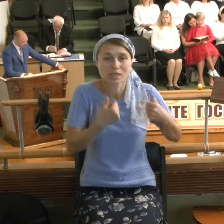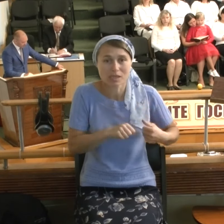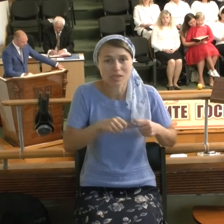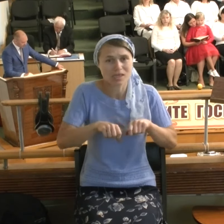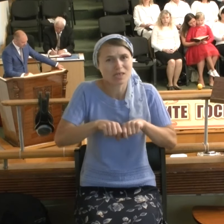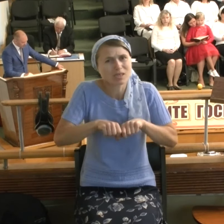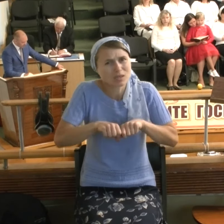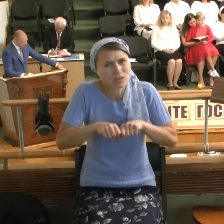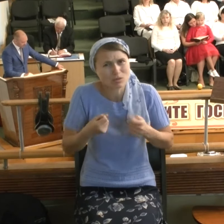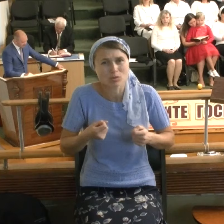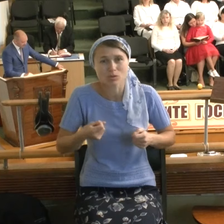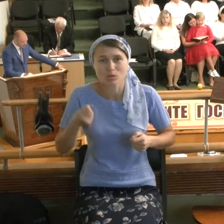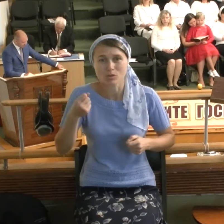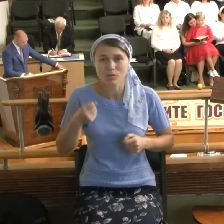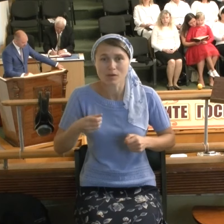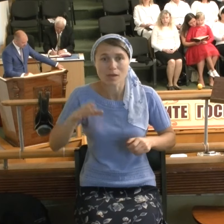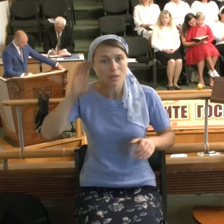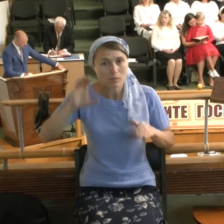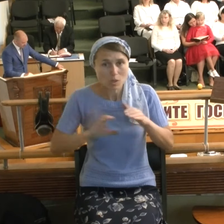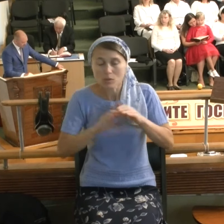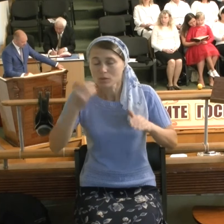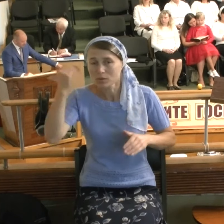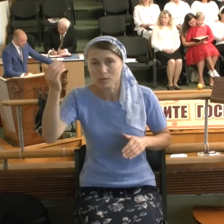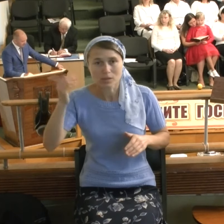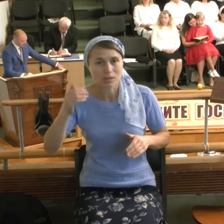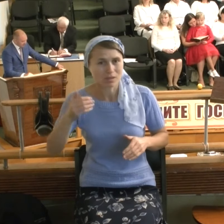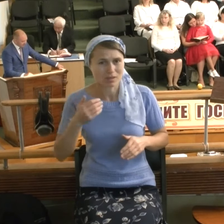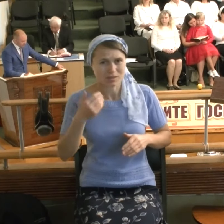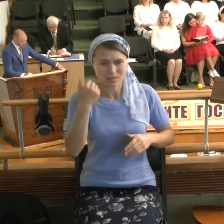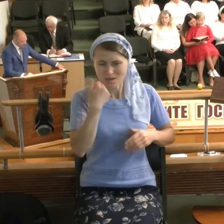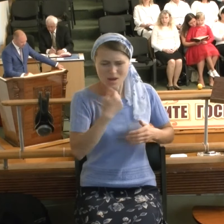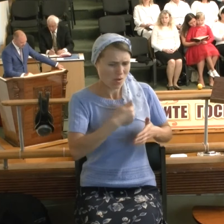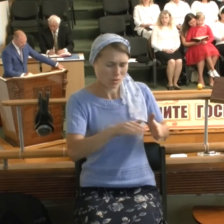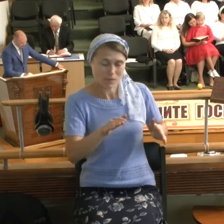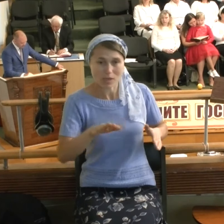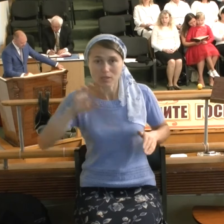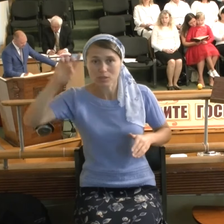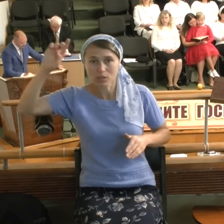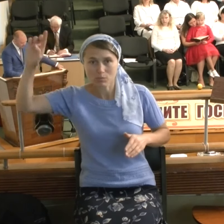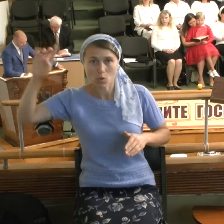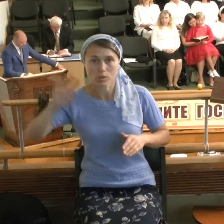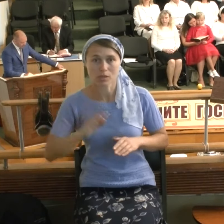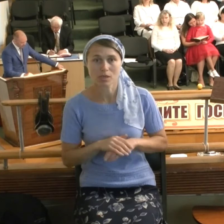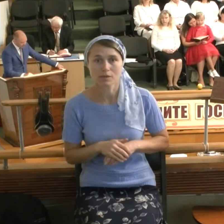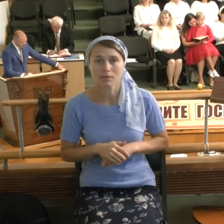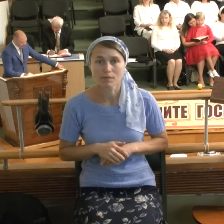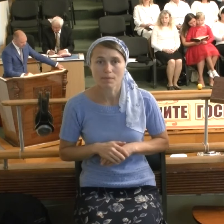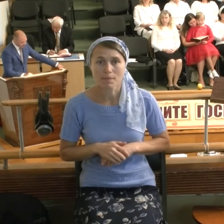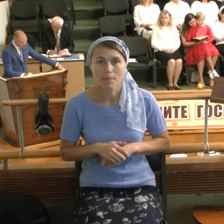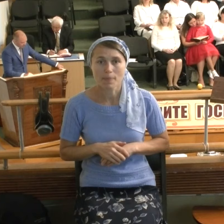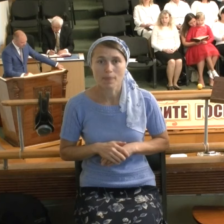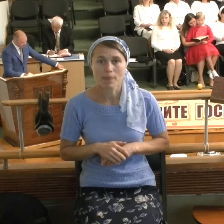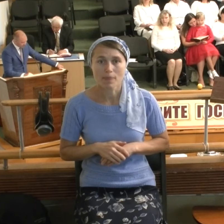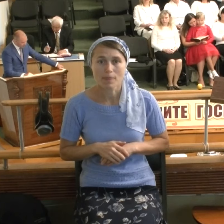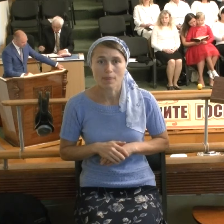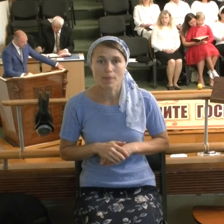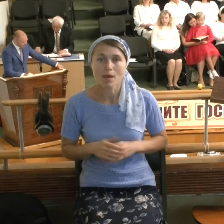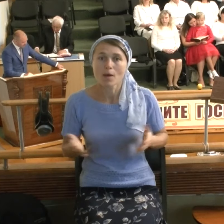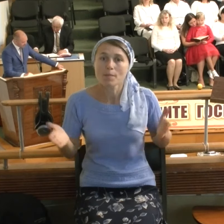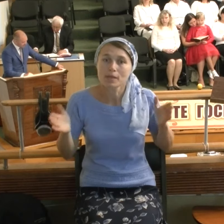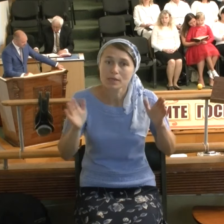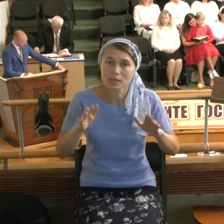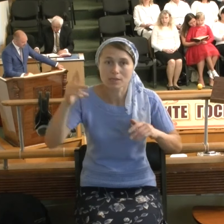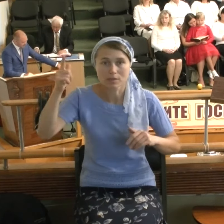и смиренного Ты не презришь, Боже. Благодетельствуй, Господи, по благоволению Твоему